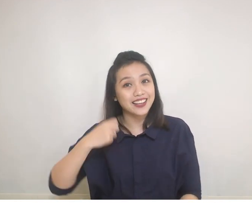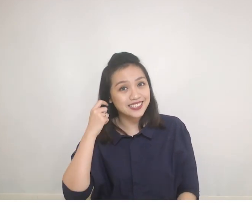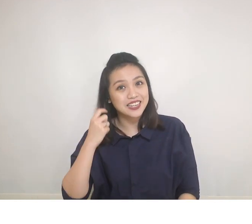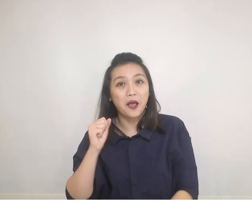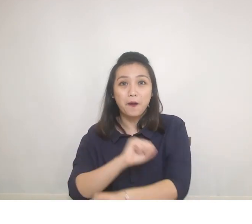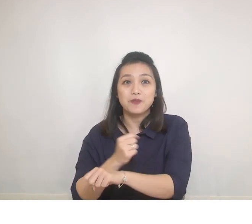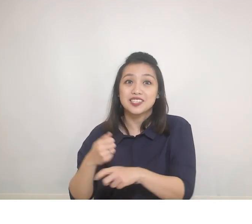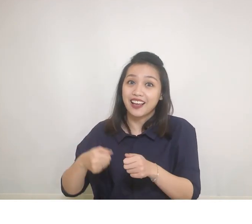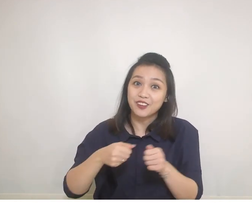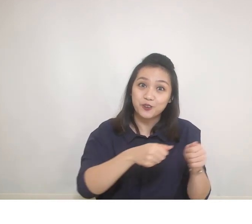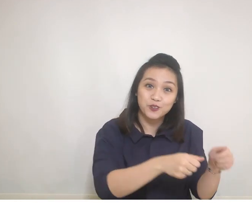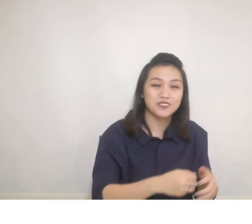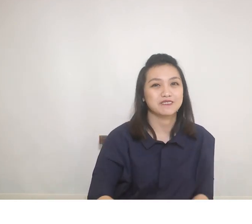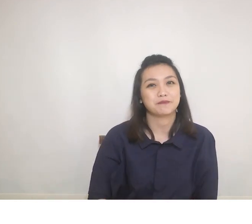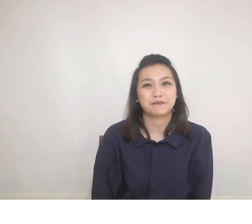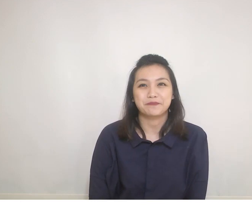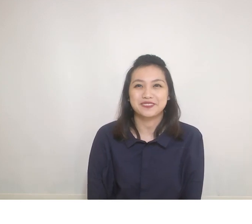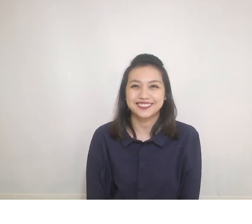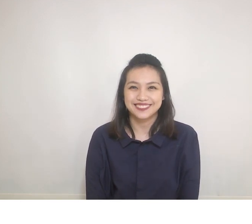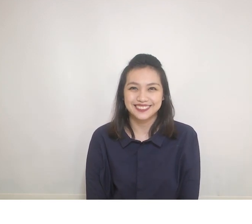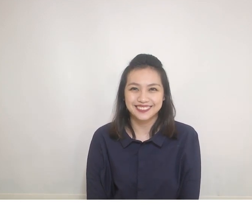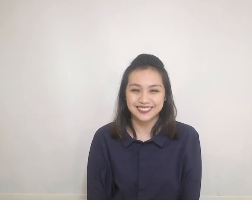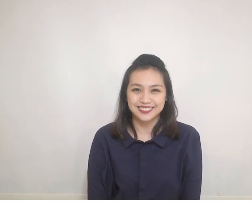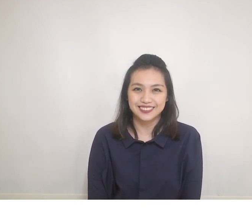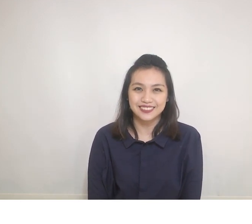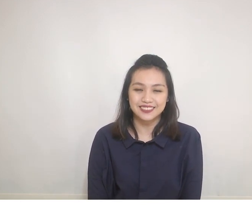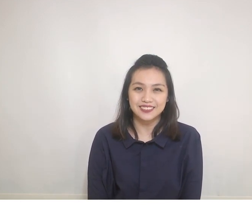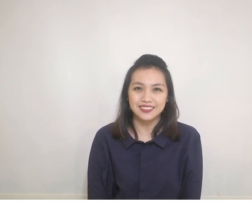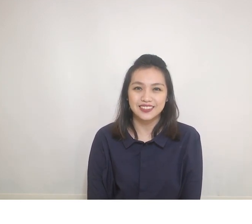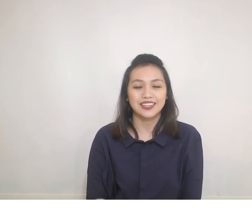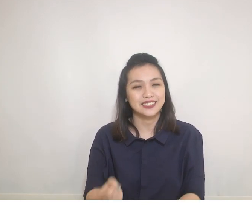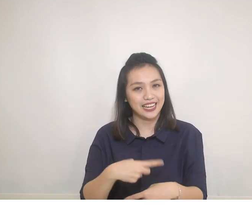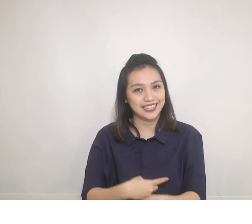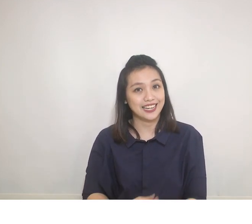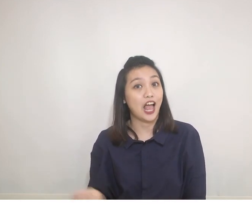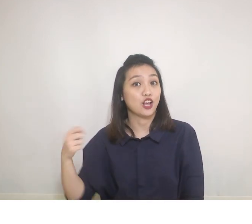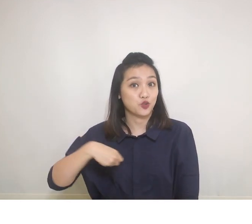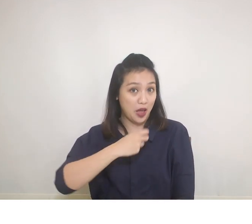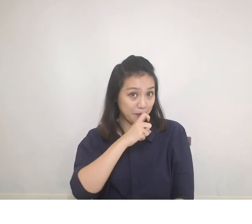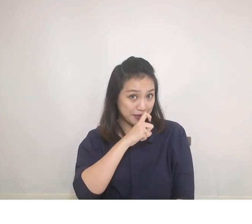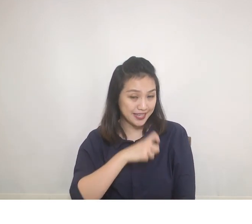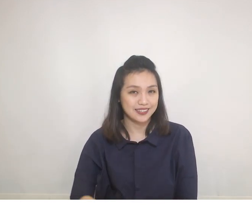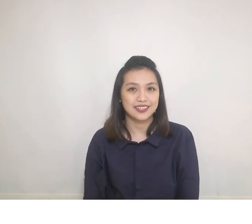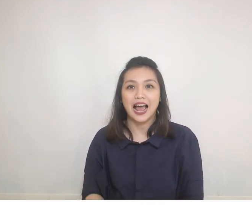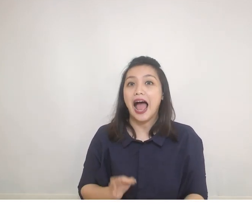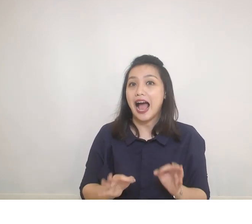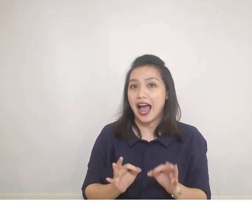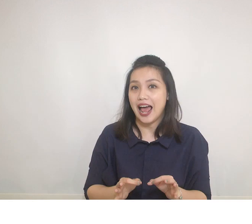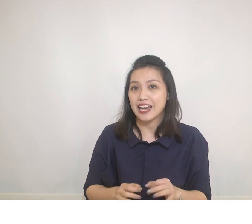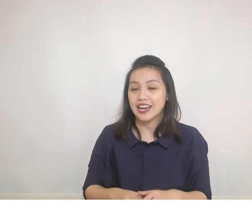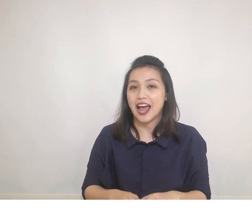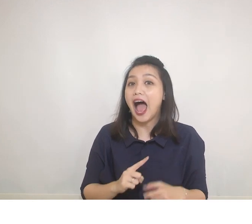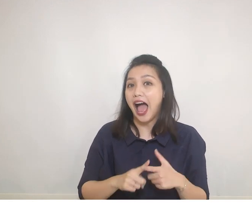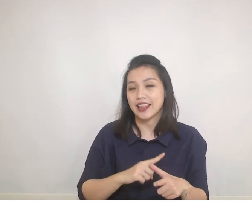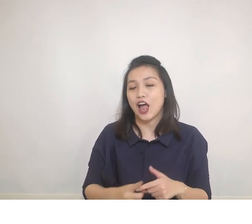waktunya Tuhan akan mengubahkan pasangan. Amin. Ya, ya, ya. Jadi setelah Anda makin jalankan visi atau